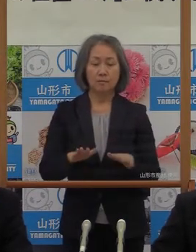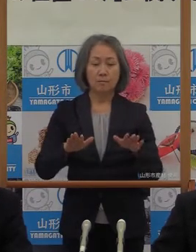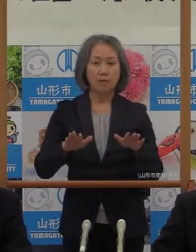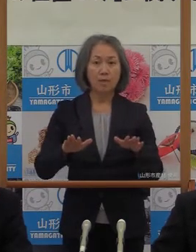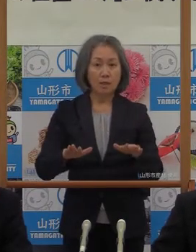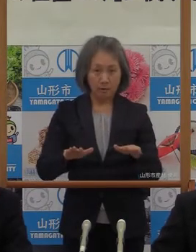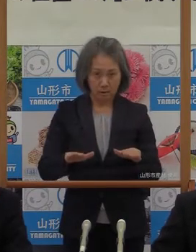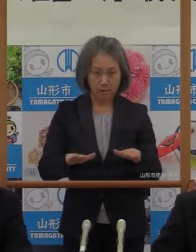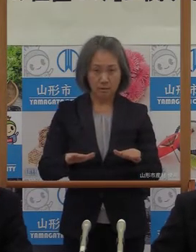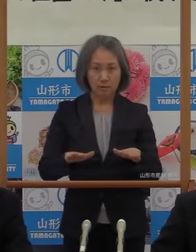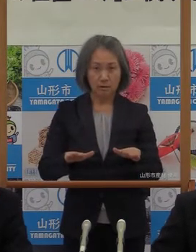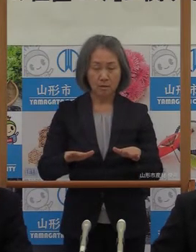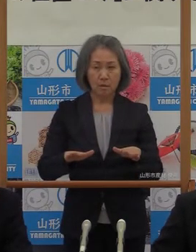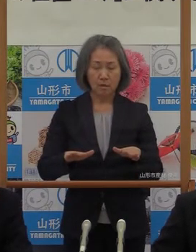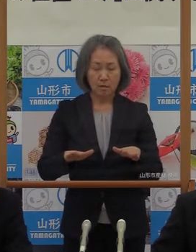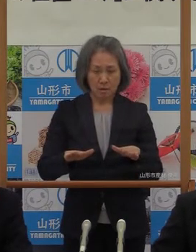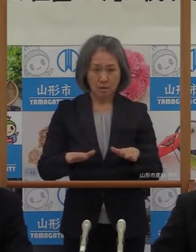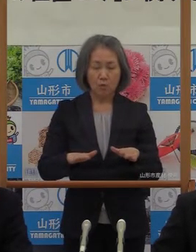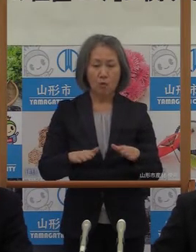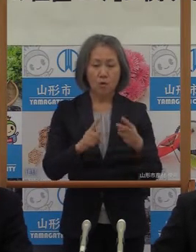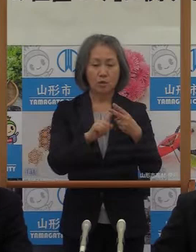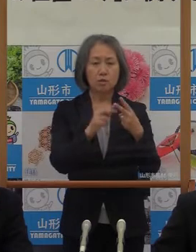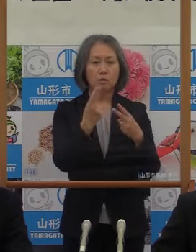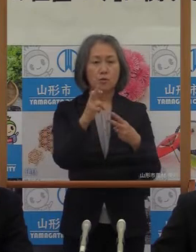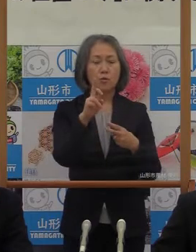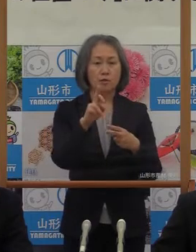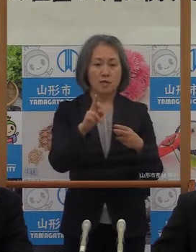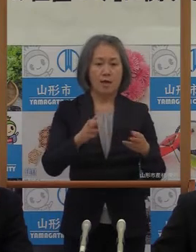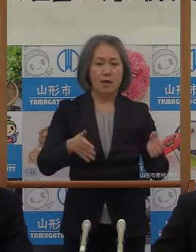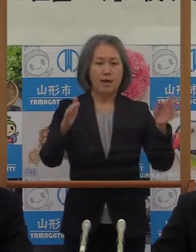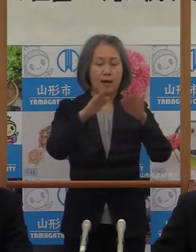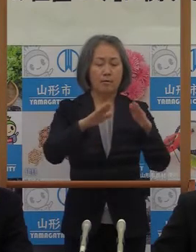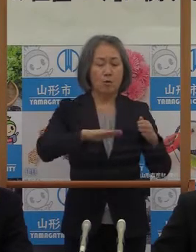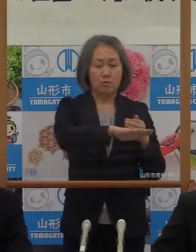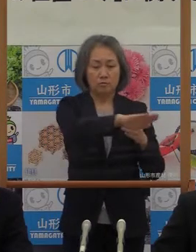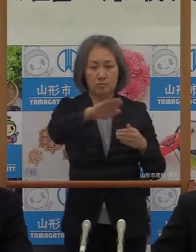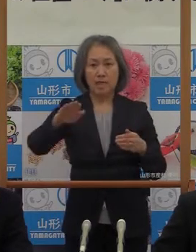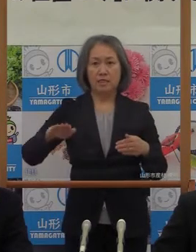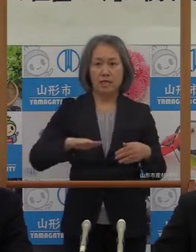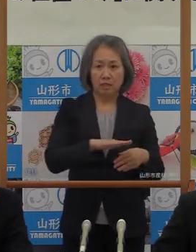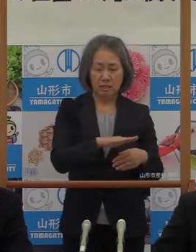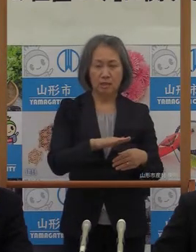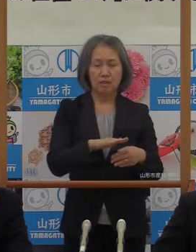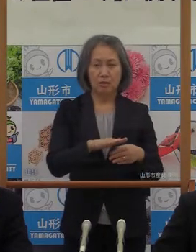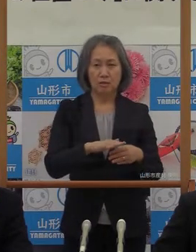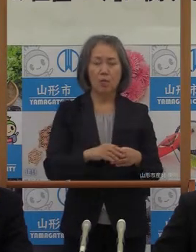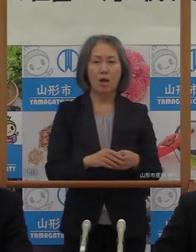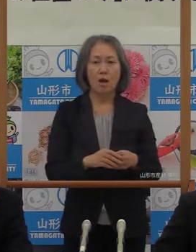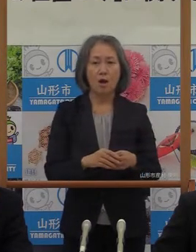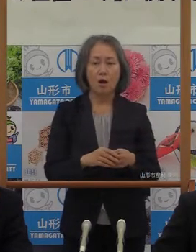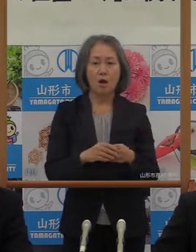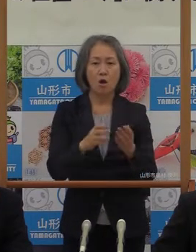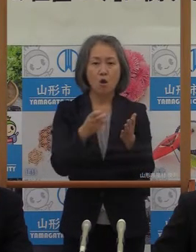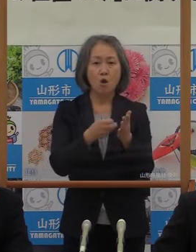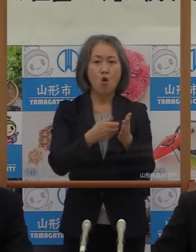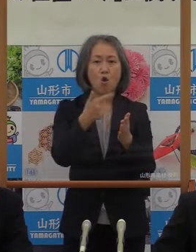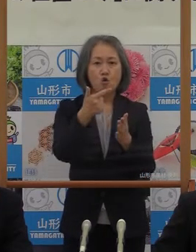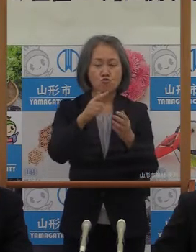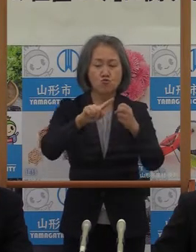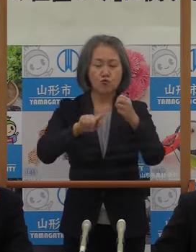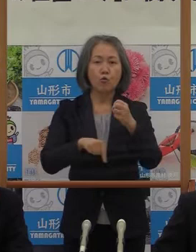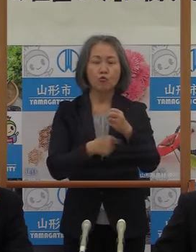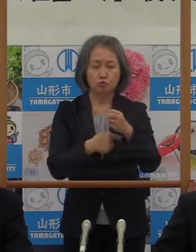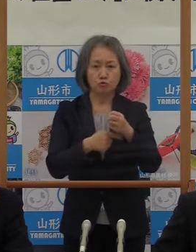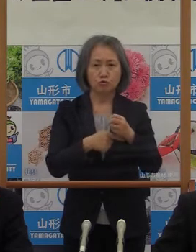の料亭千歳館の面積でございますが、あくまでも法務局の登記上の面